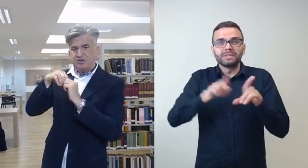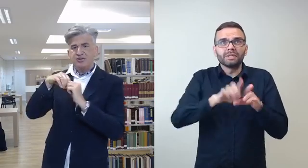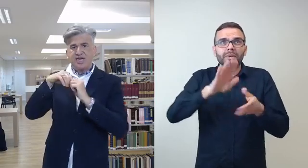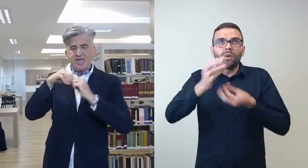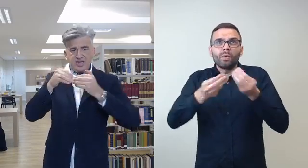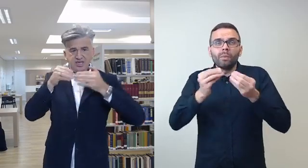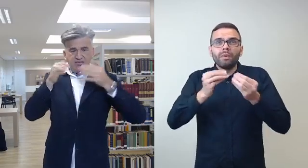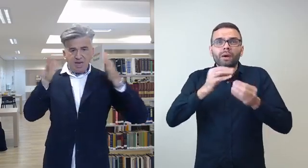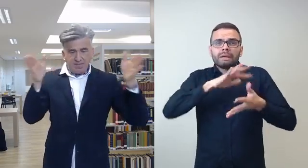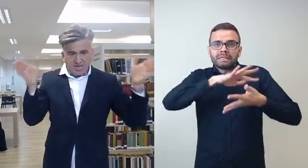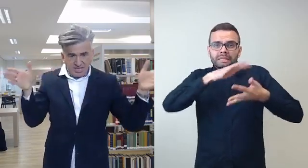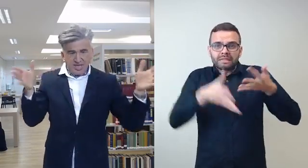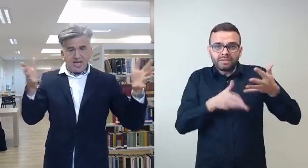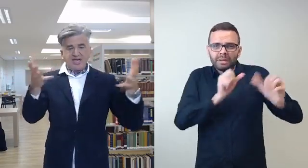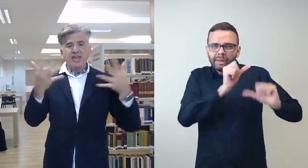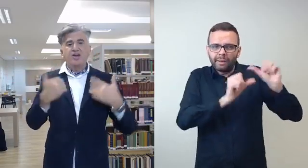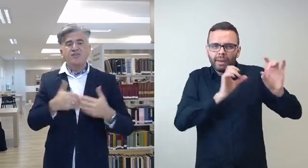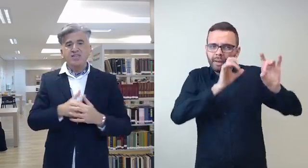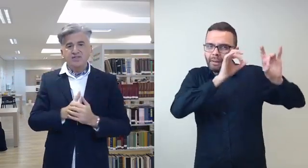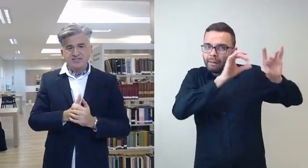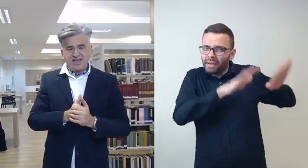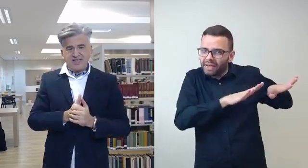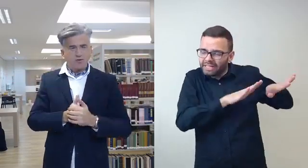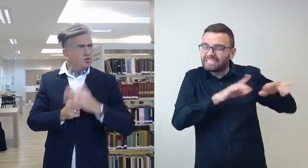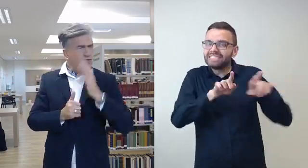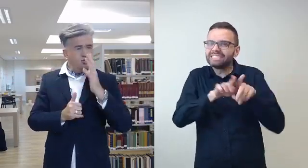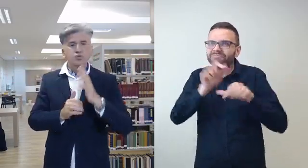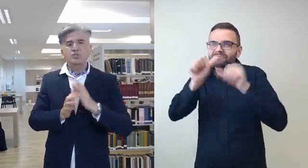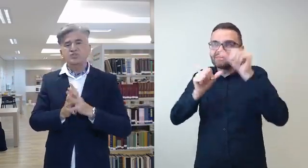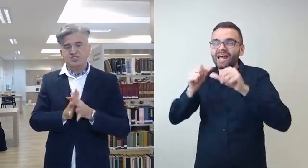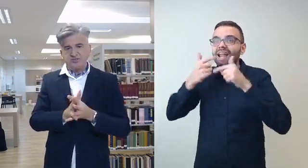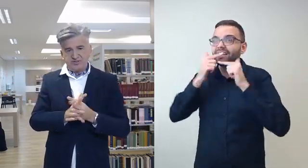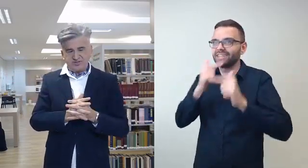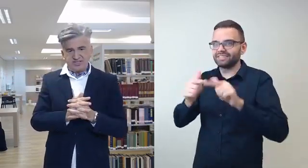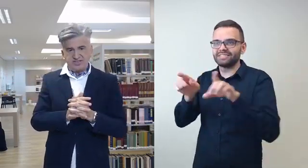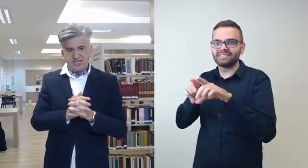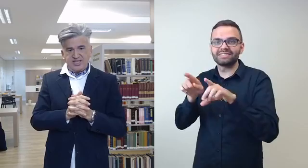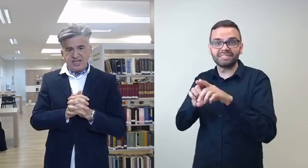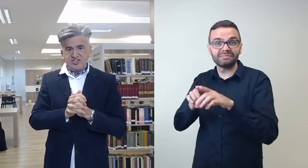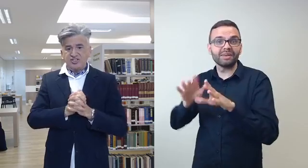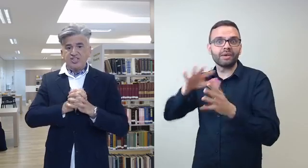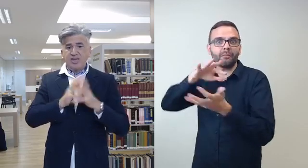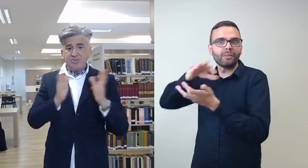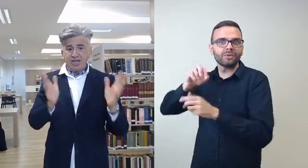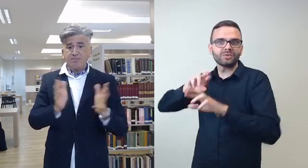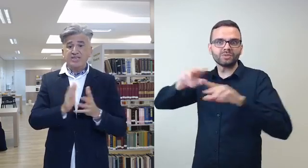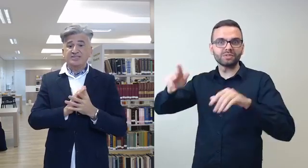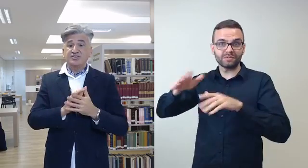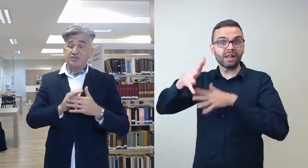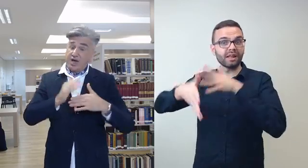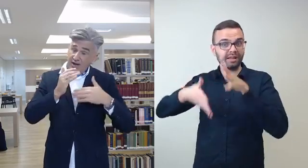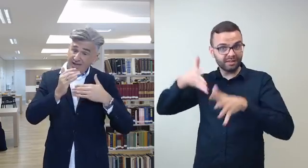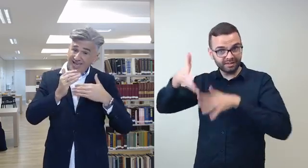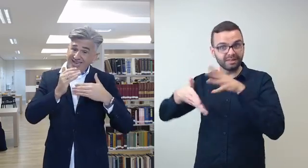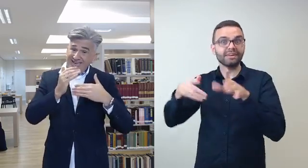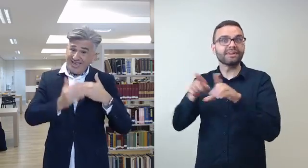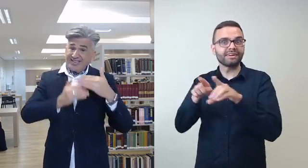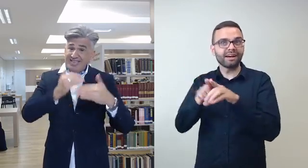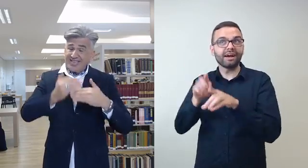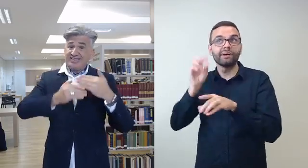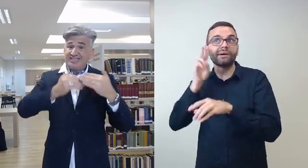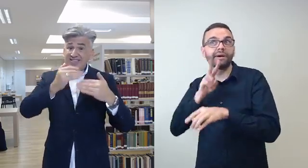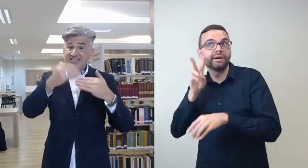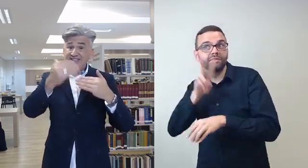Brasil, abandonar e me abrir àquela nova língua de sinais. Eu conto muito isso nas minhas oficinas. A gente tem que abrir a cabeça. Agora,